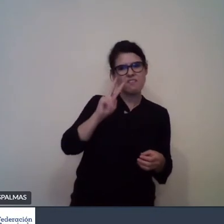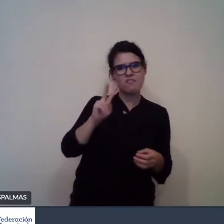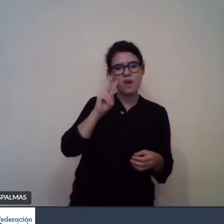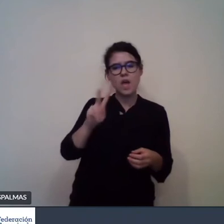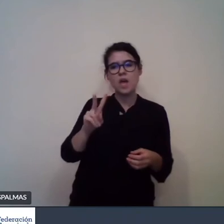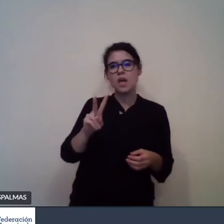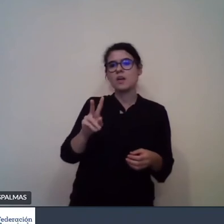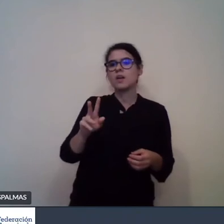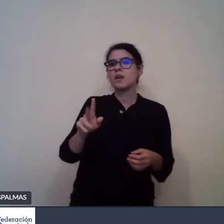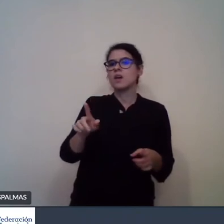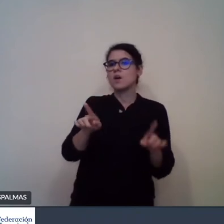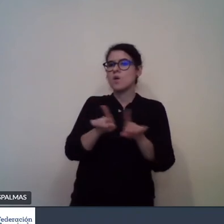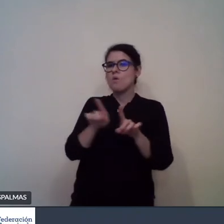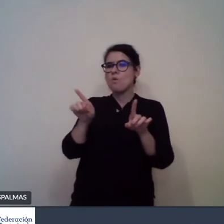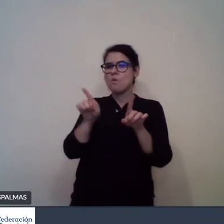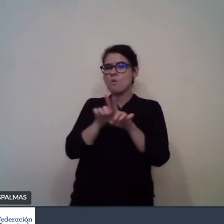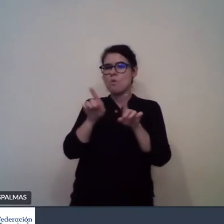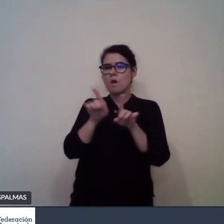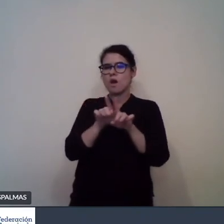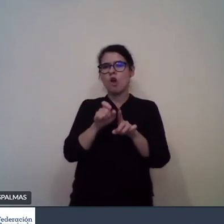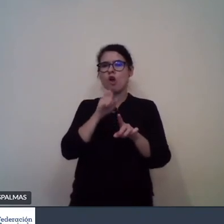fijaros que bien lee la reacción de su defensor.